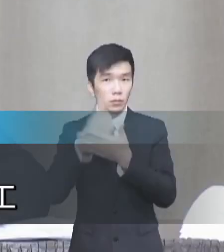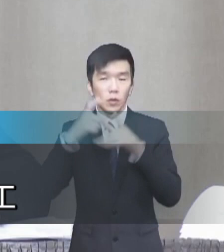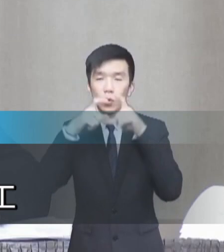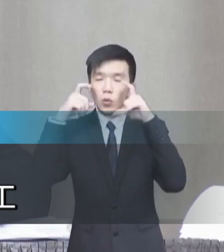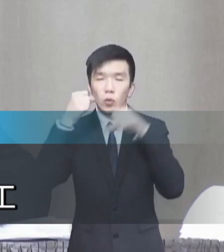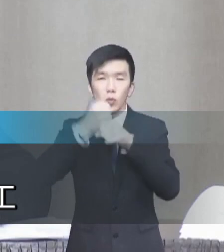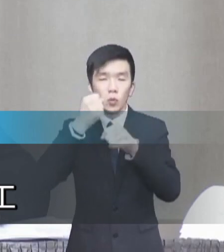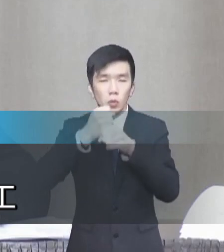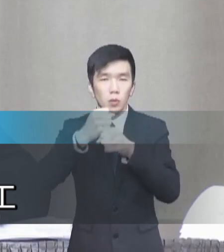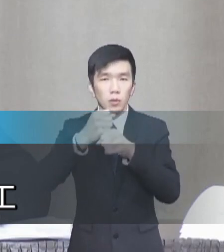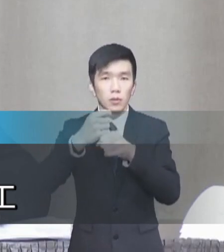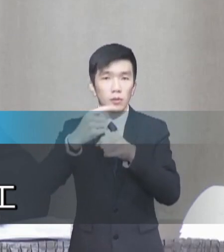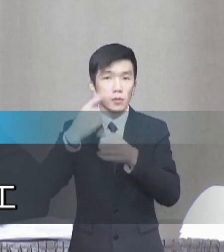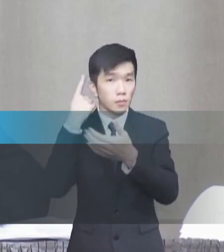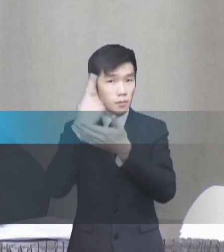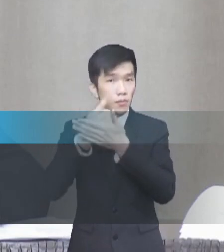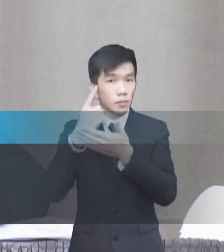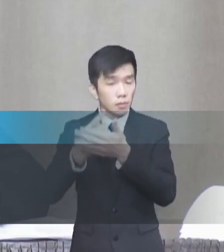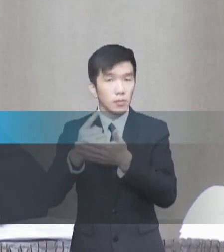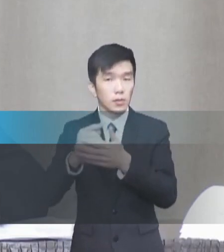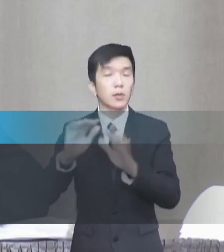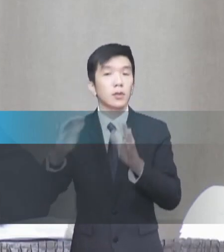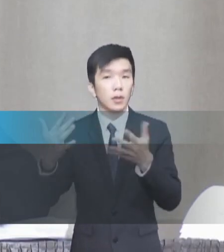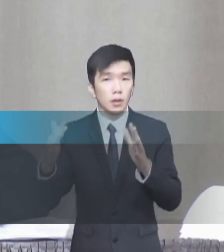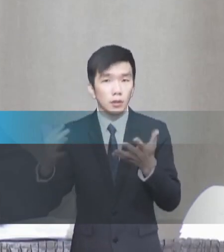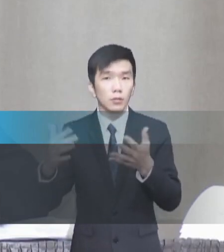正式的开工，上看每日可以生产到